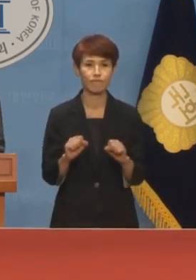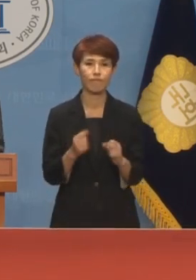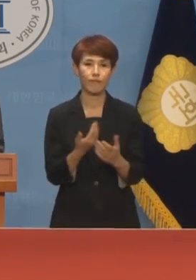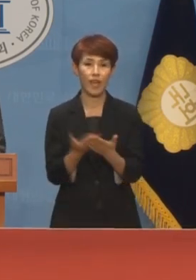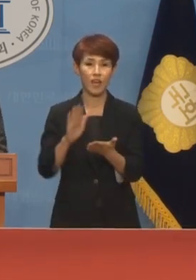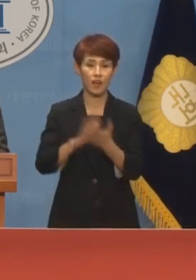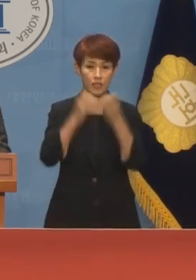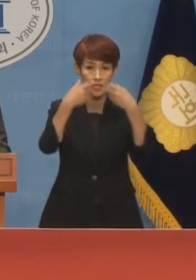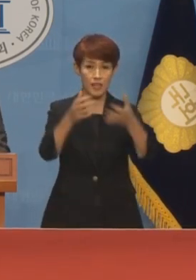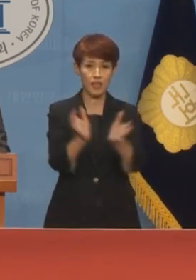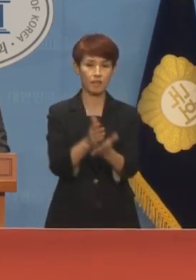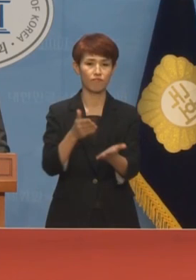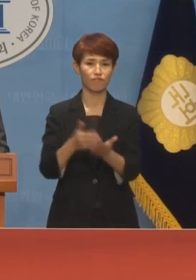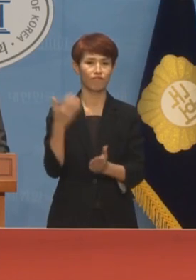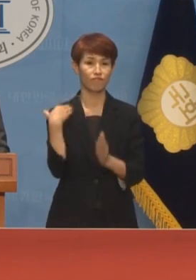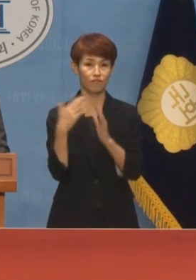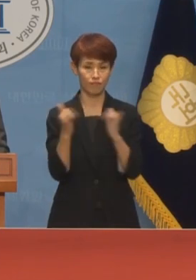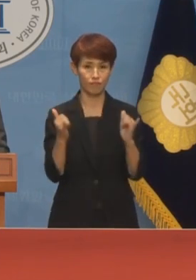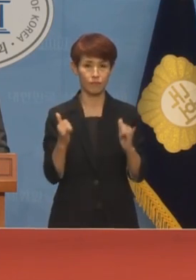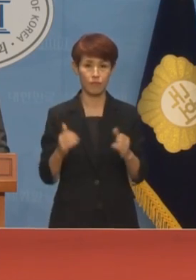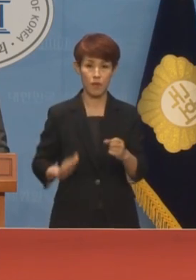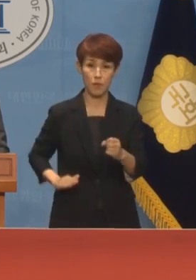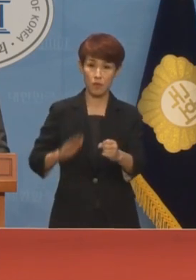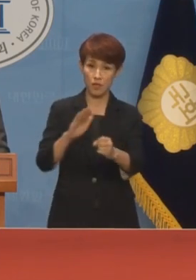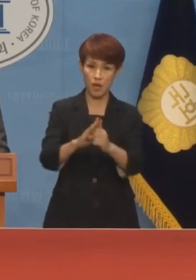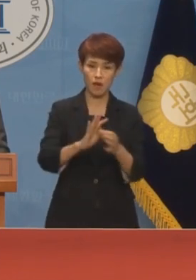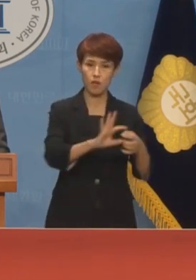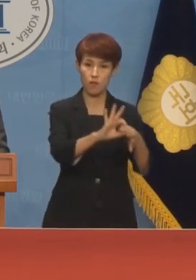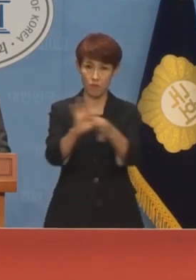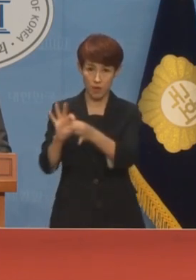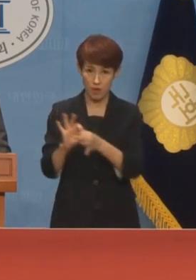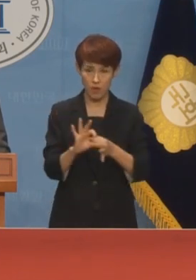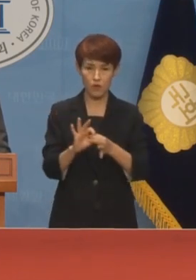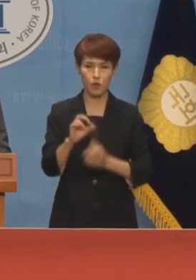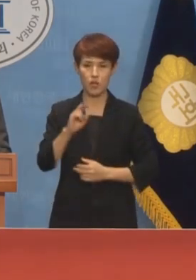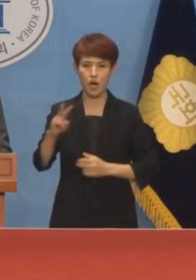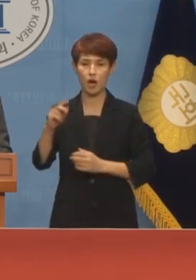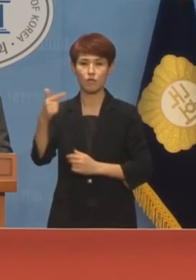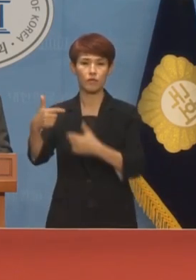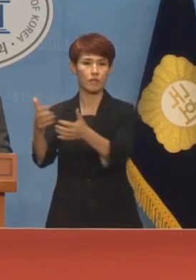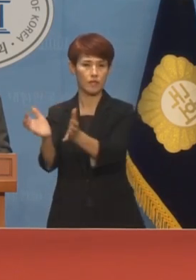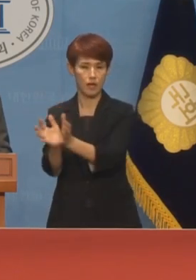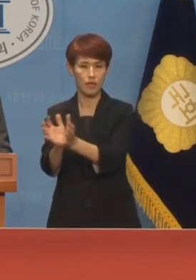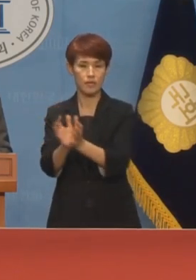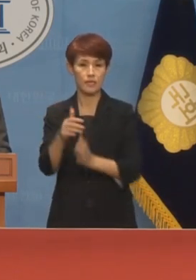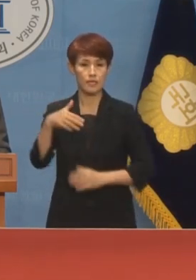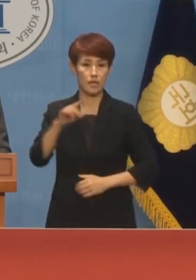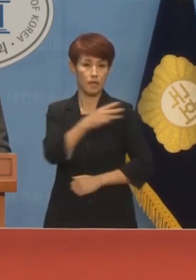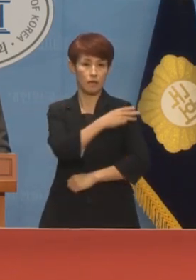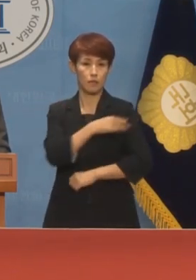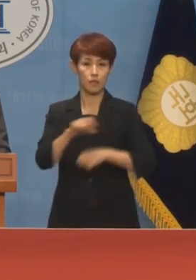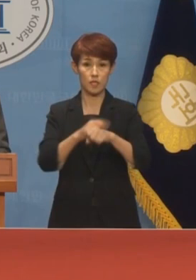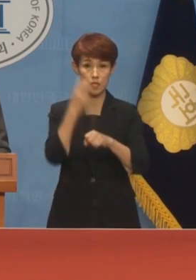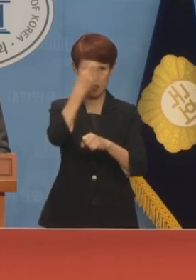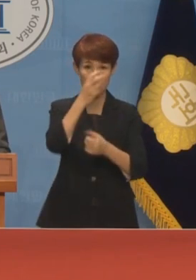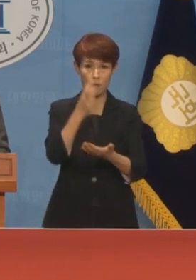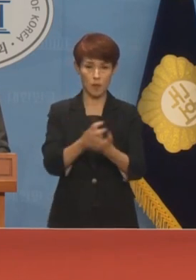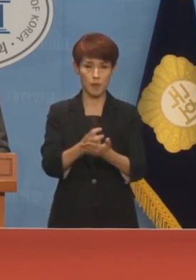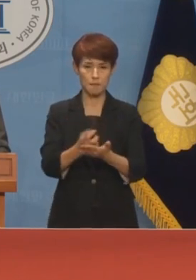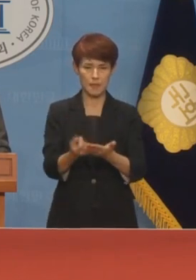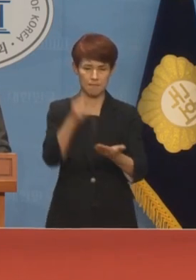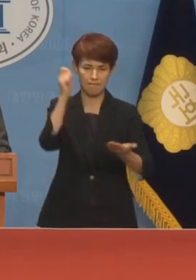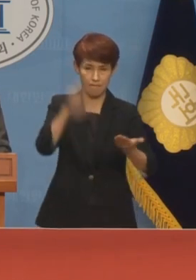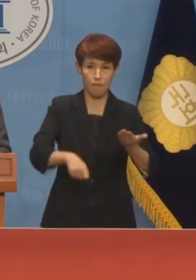주희삭 대변인입니다. 해병대 예비역연대와 야6당 최상병 특검법 신속 통과 촉구